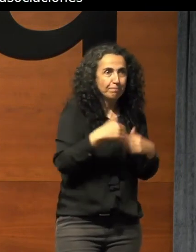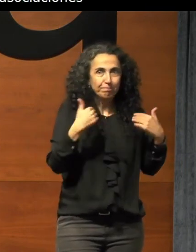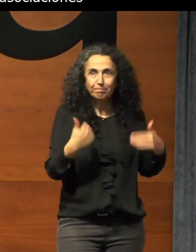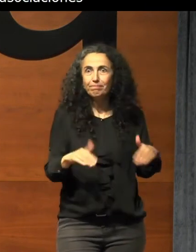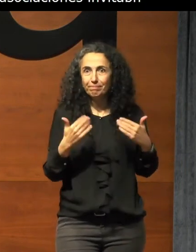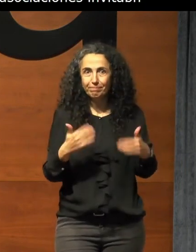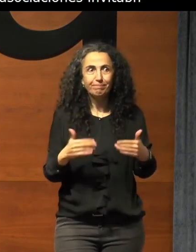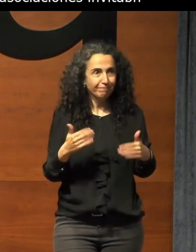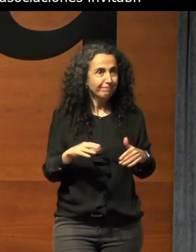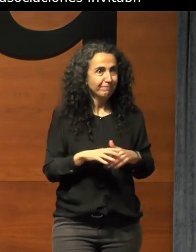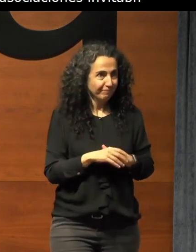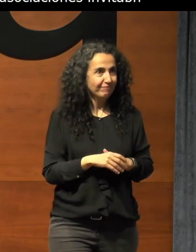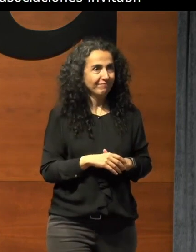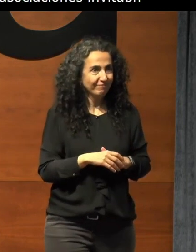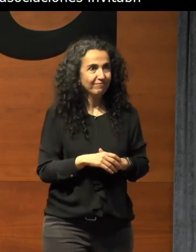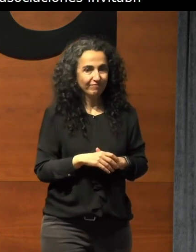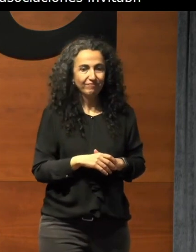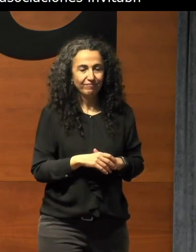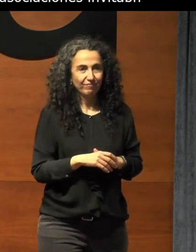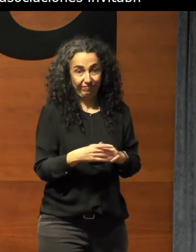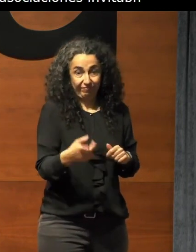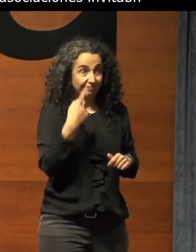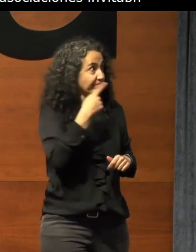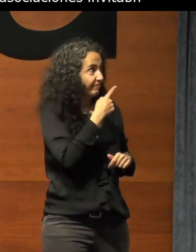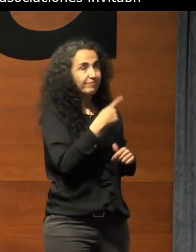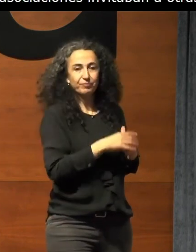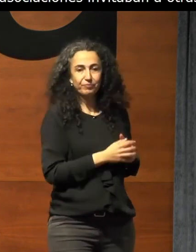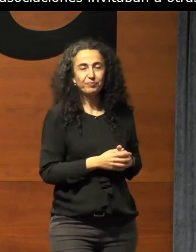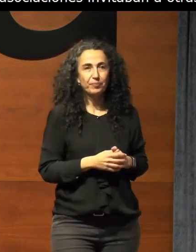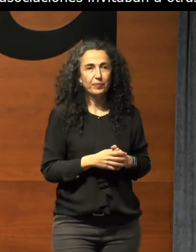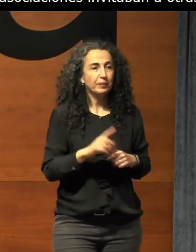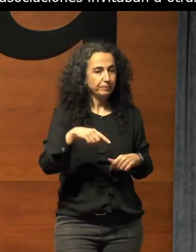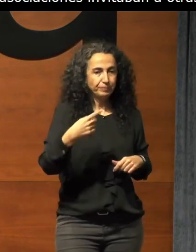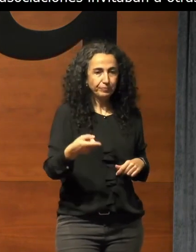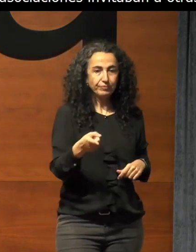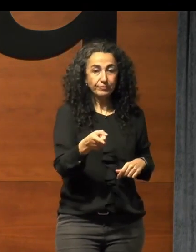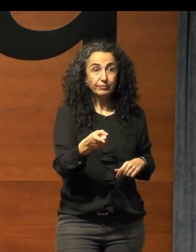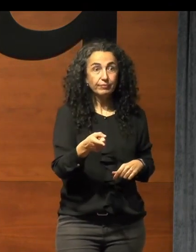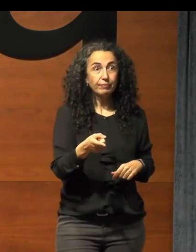competencia con el resto de asociaciones en un concurso de canciones signadas.